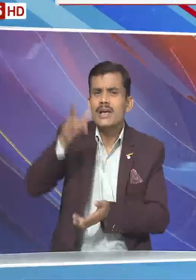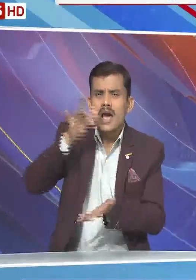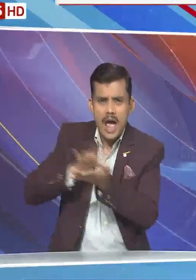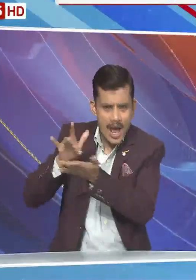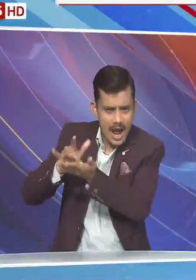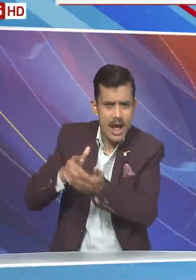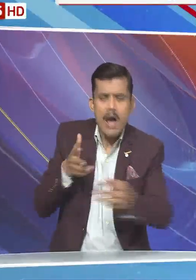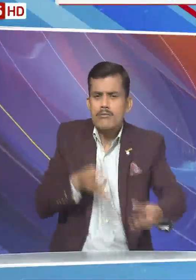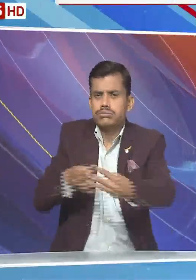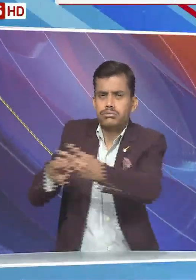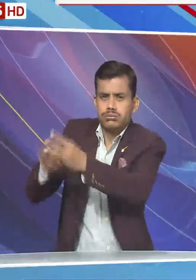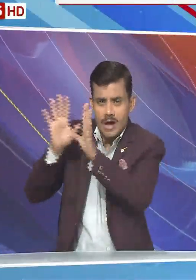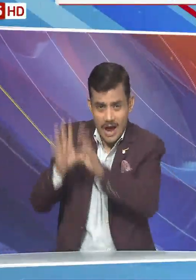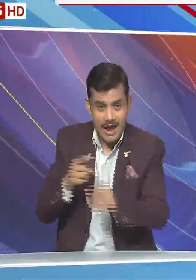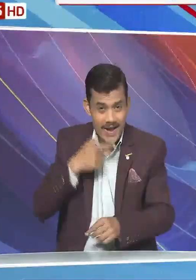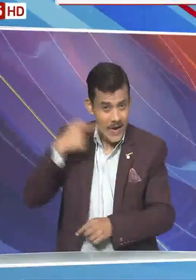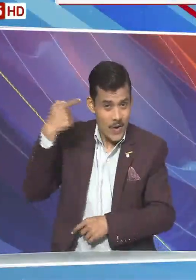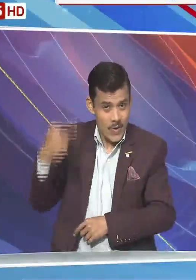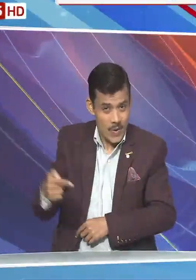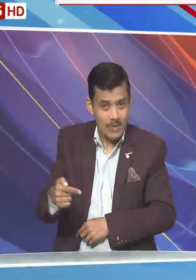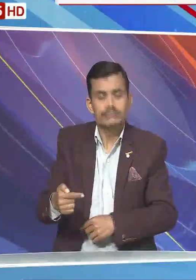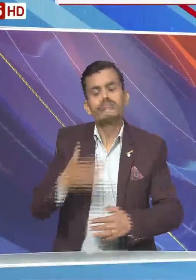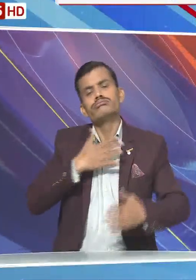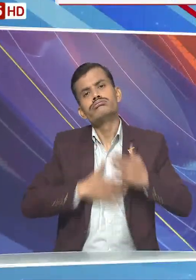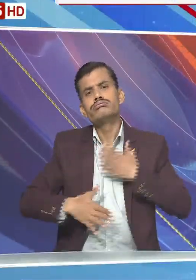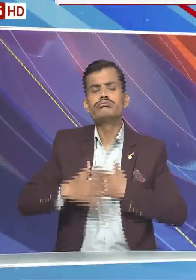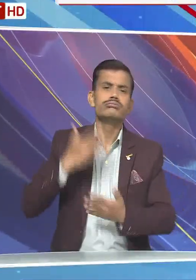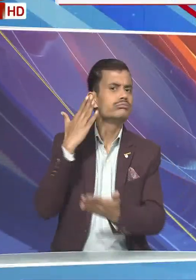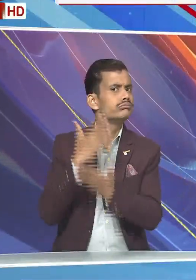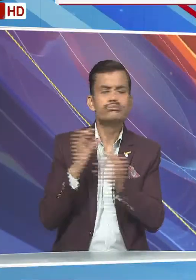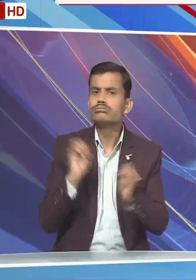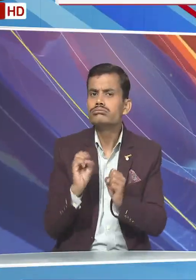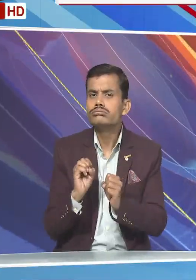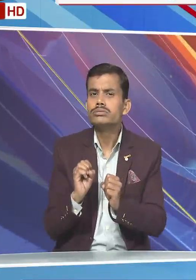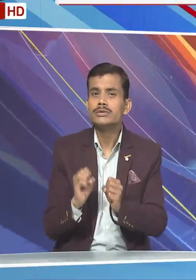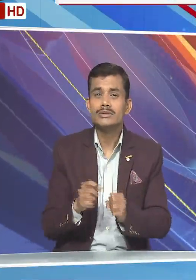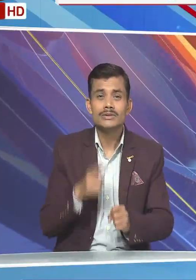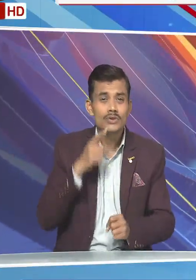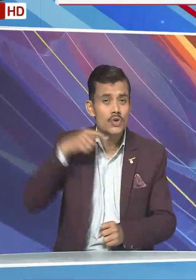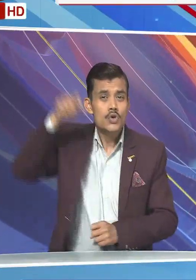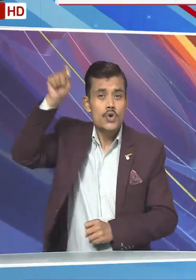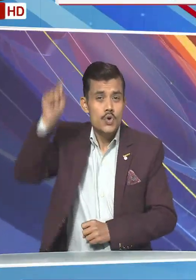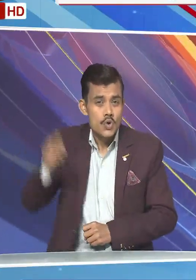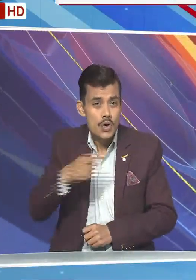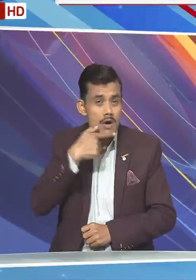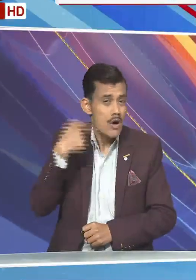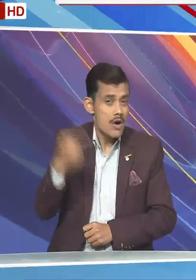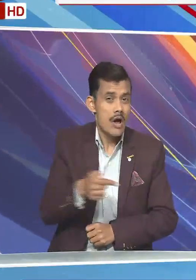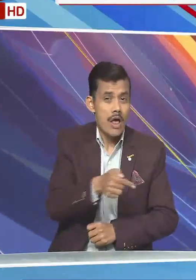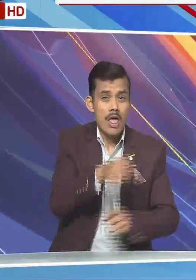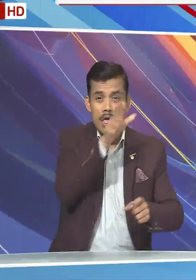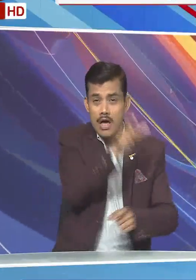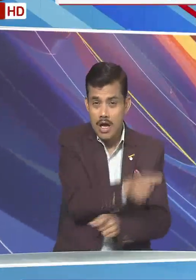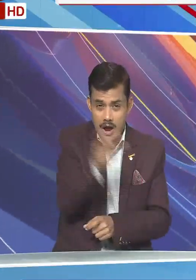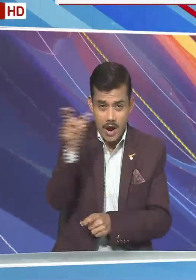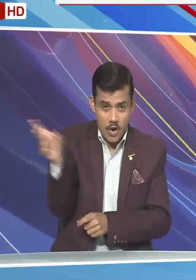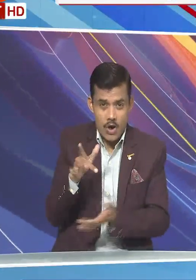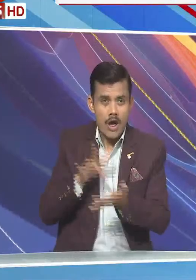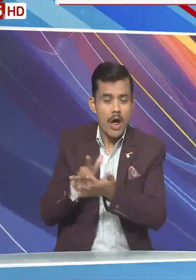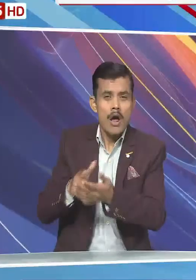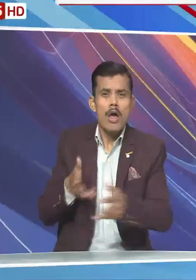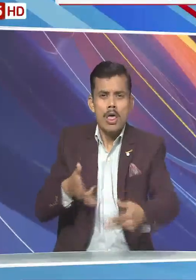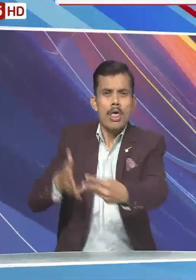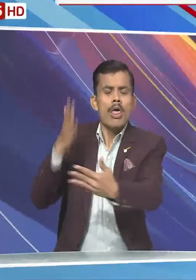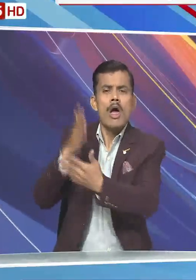जबकि उसके सैनिक संघर्ष विराम का पालन कर रहे हैं। दोनों देश एक दूसरे पर युद्ध विराम का पालन नहीं करने का